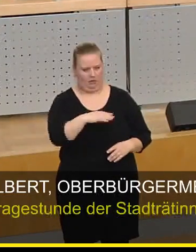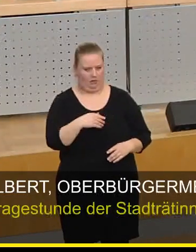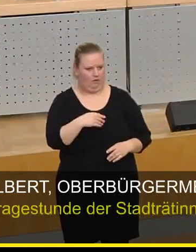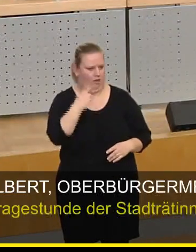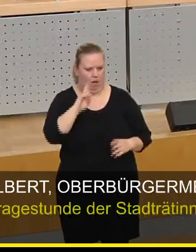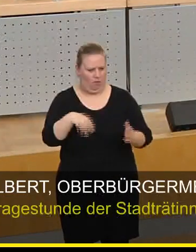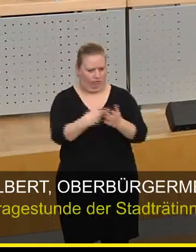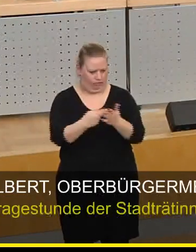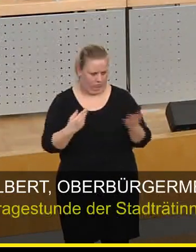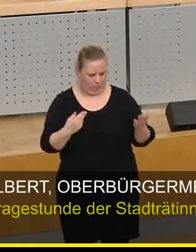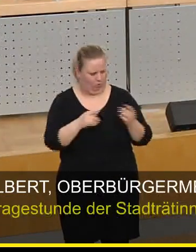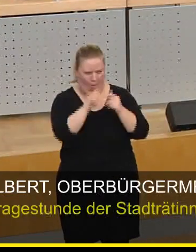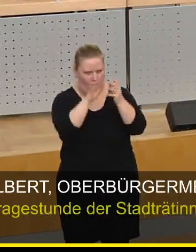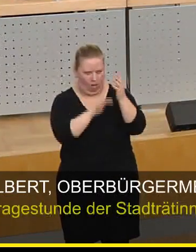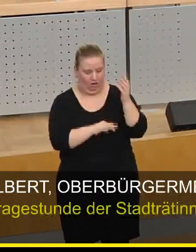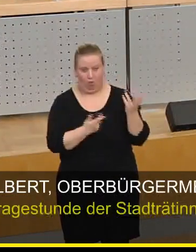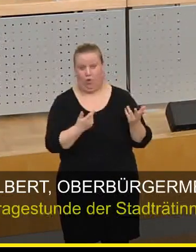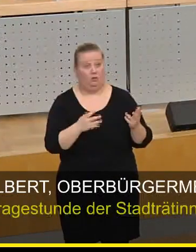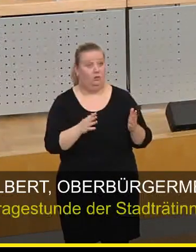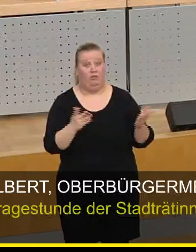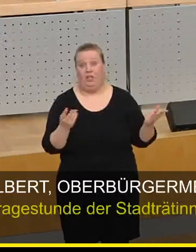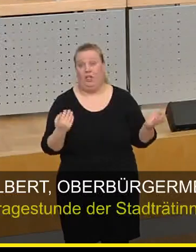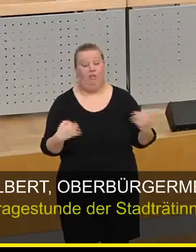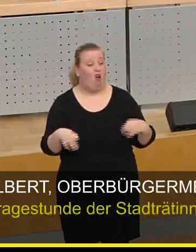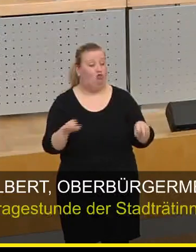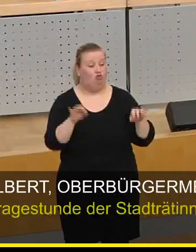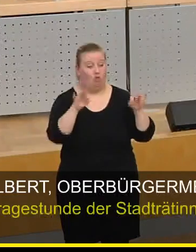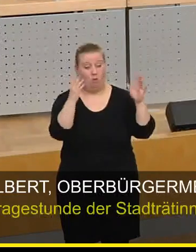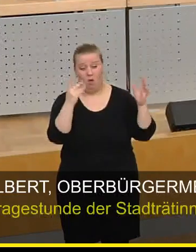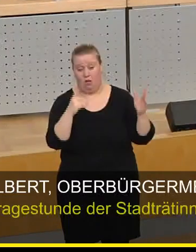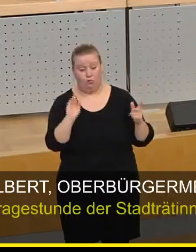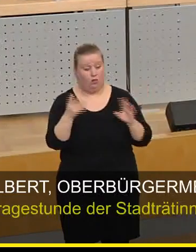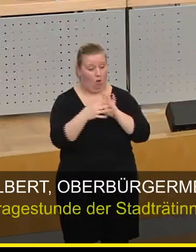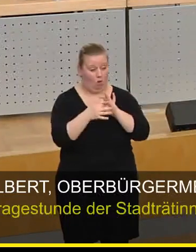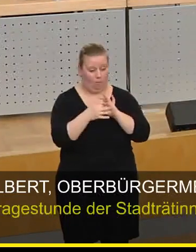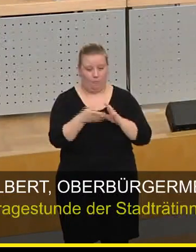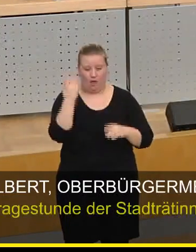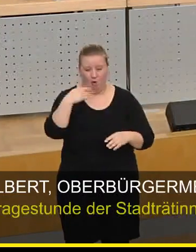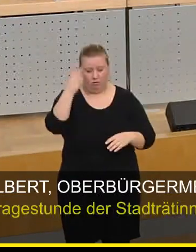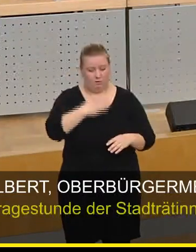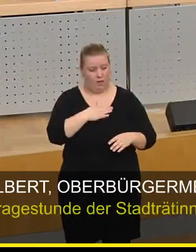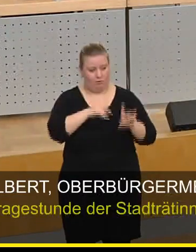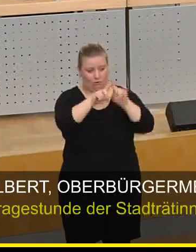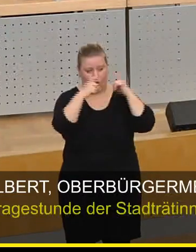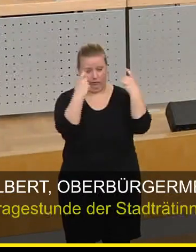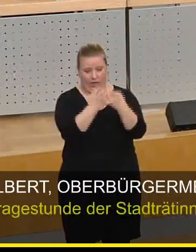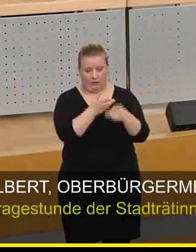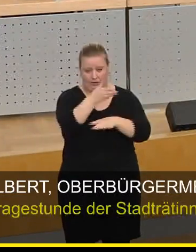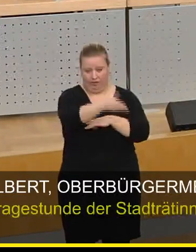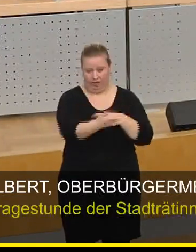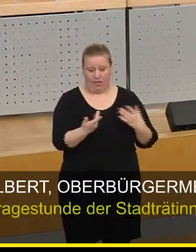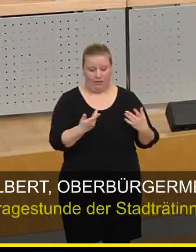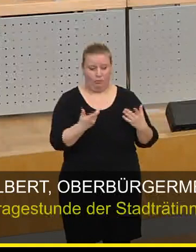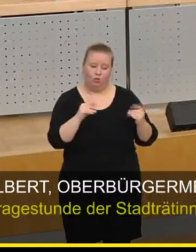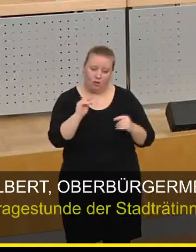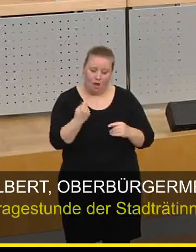und so weiter und so fort. Also nichts Verwerfliches draufstehen. Auch zur Konferenz, um da nichts